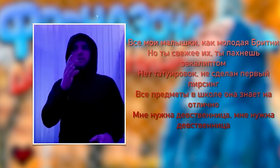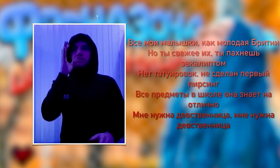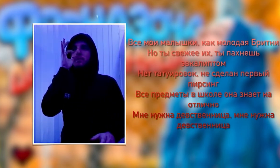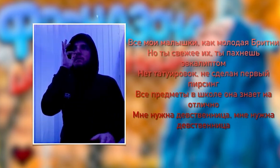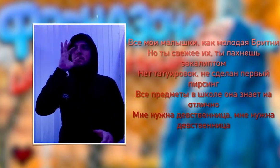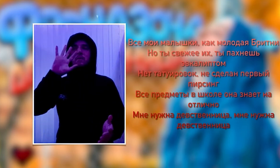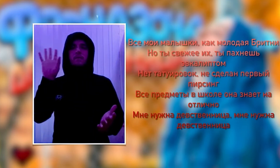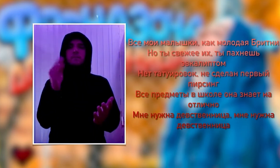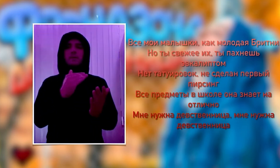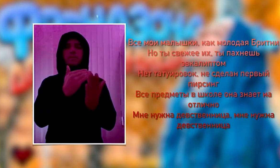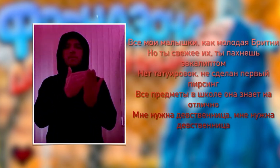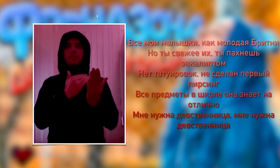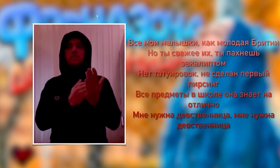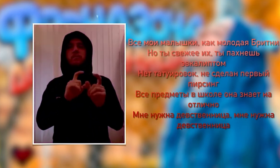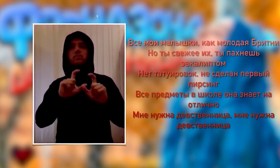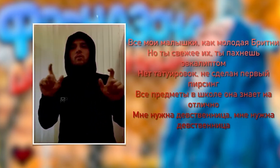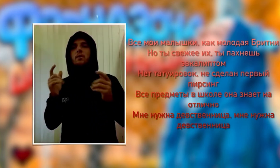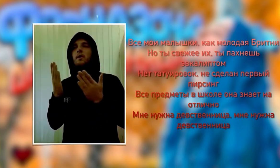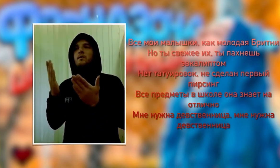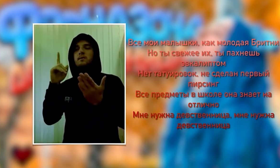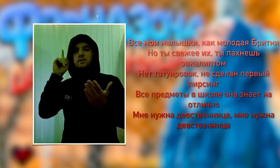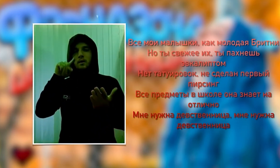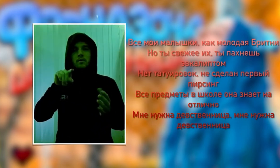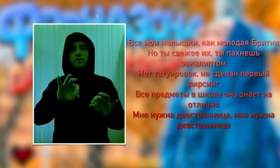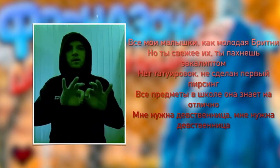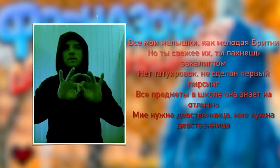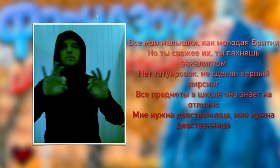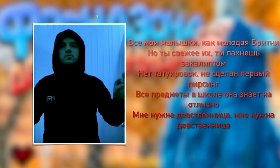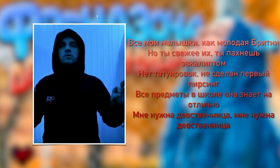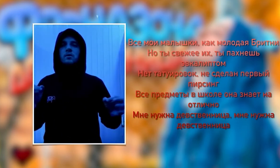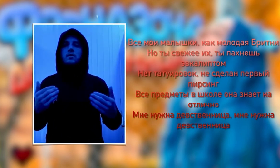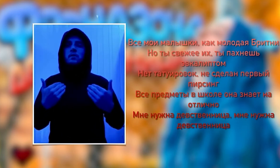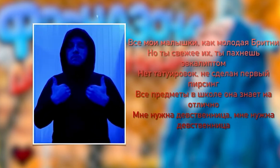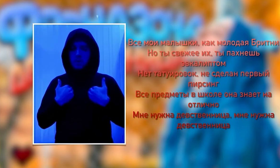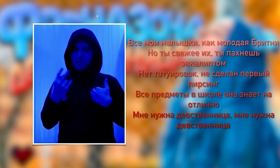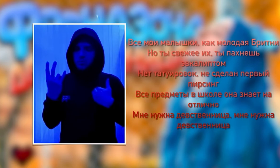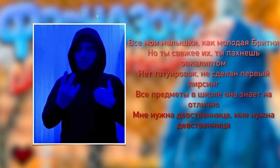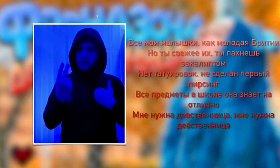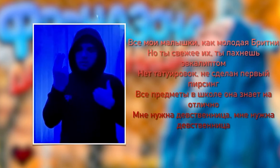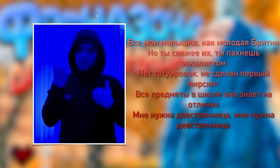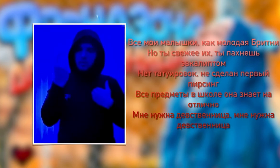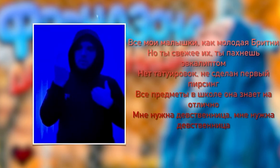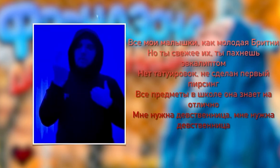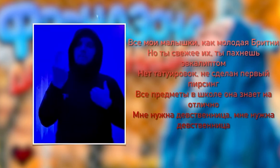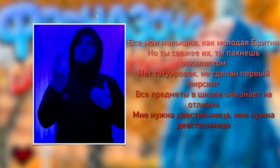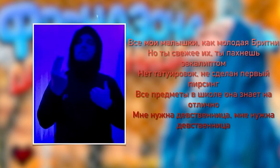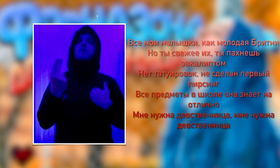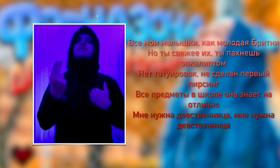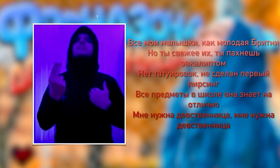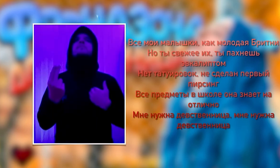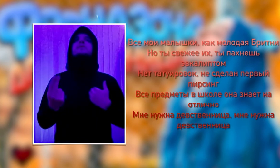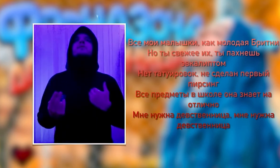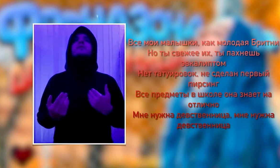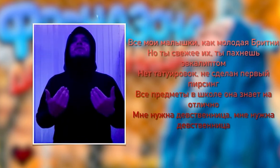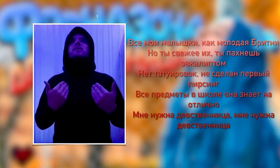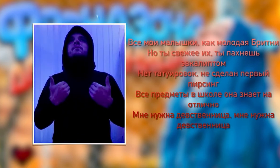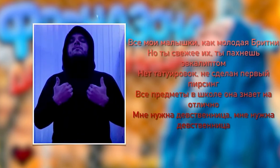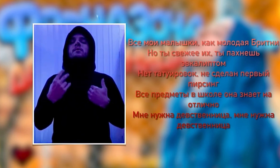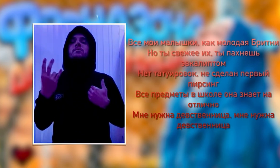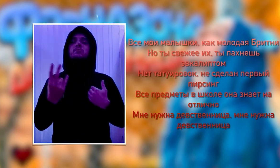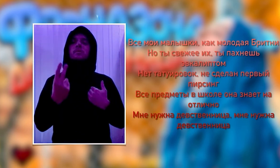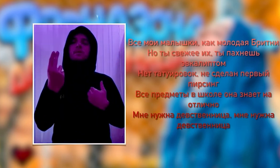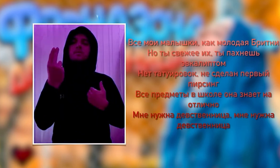первый пирсинг. Все предметы в школе она знает отлично. Мне нужна девственница.